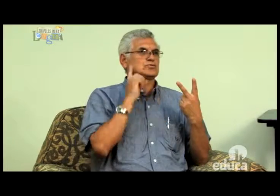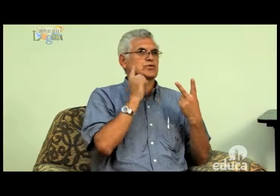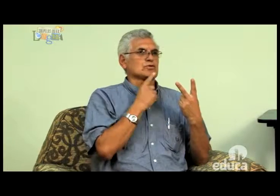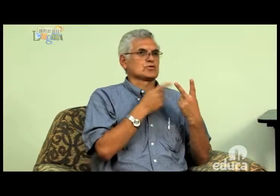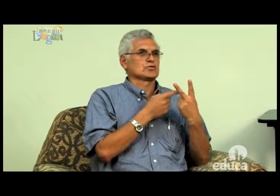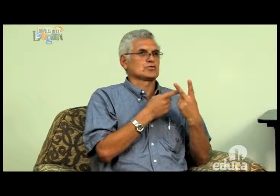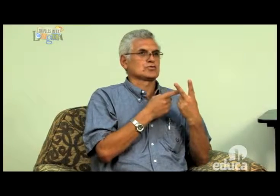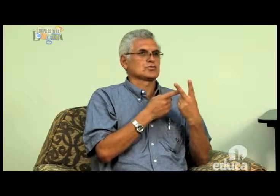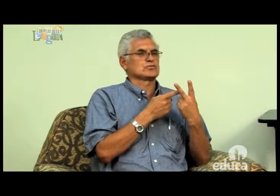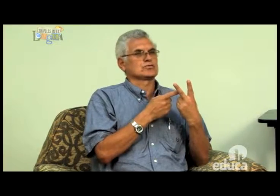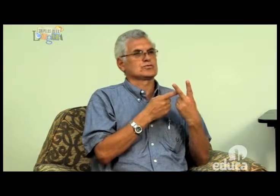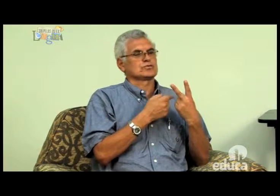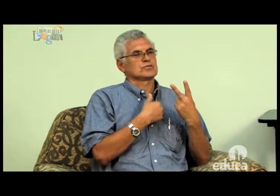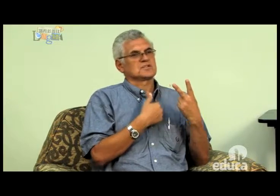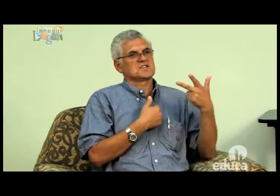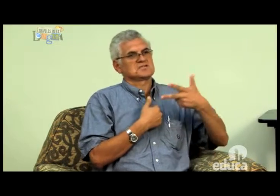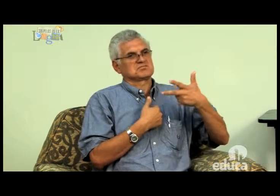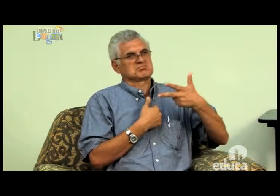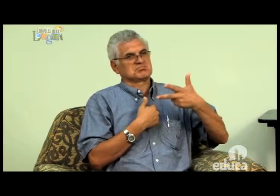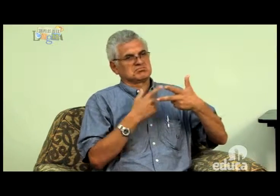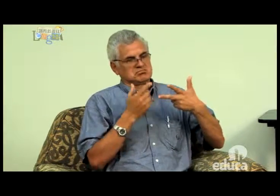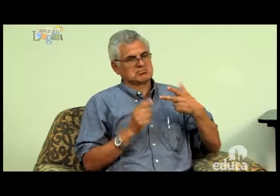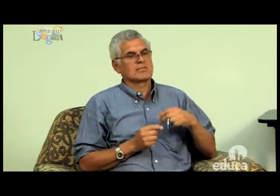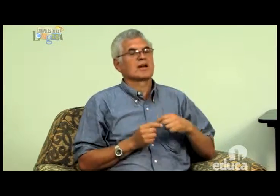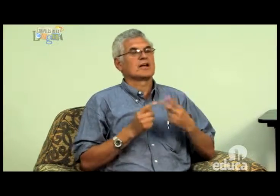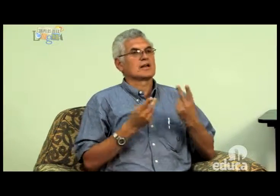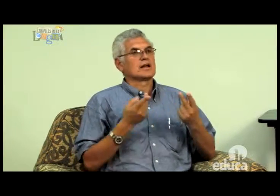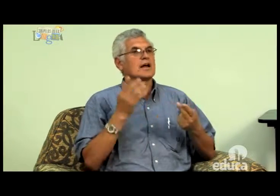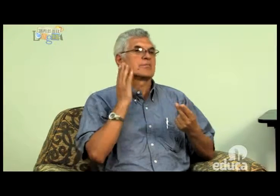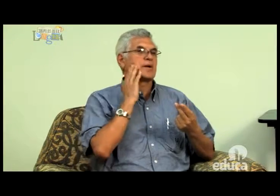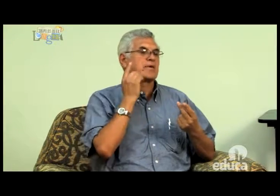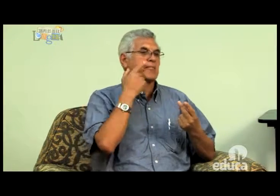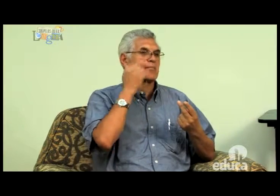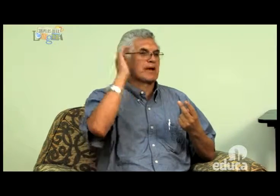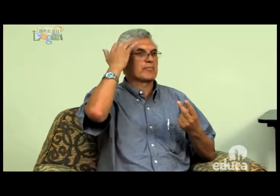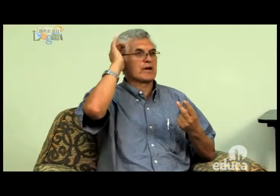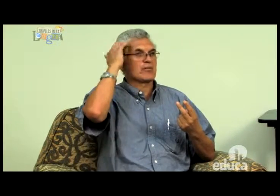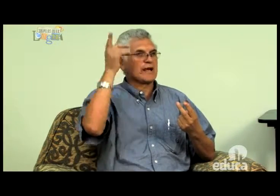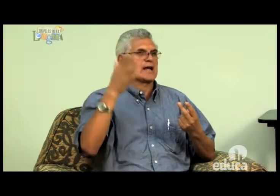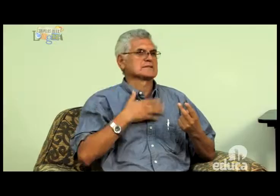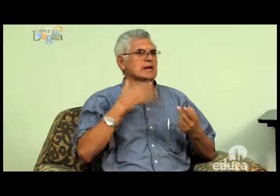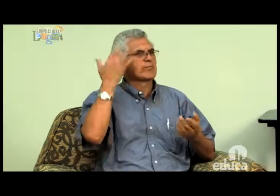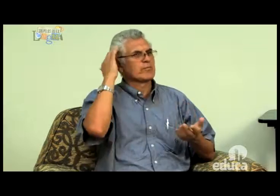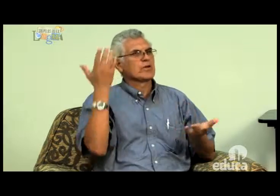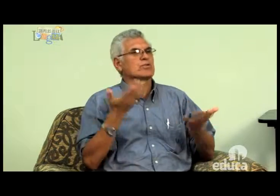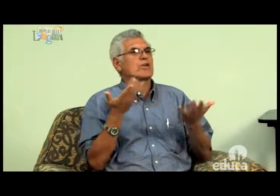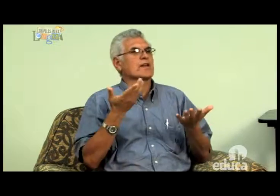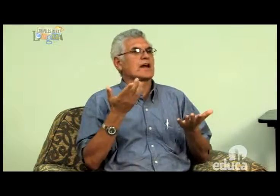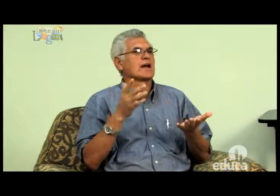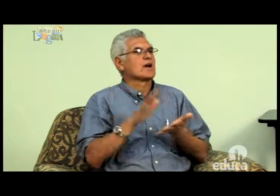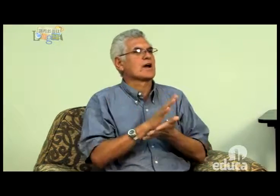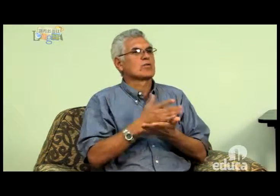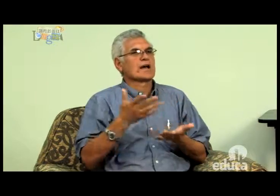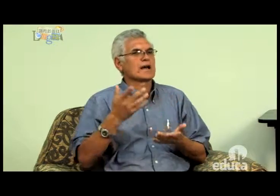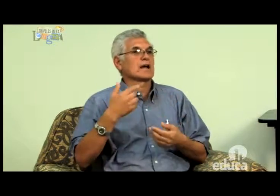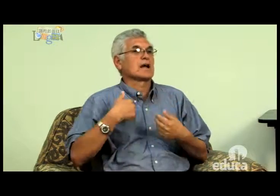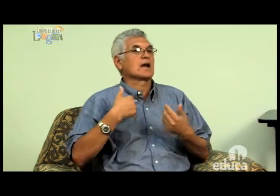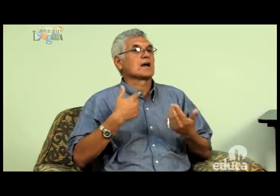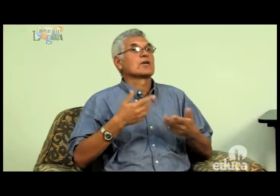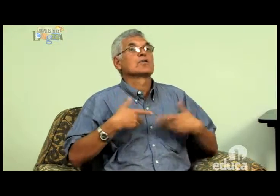Nosotros éramos 2 hermanos sordos. Mi papá y mi mamá estaban muy preocupados, no sabían qué hacer o